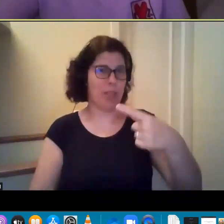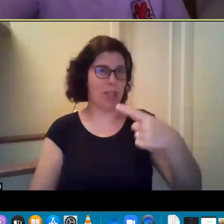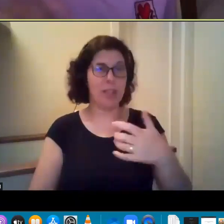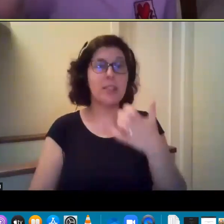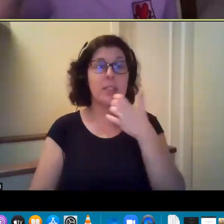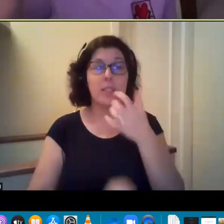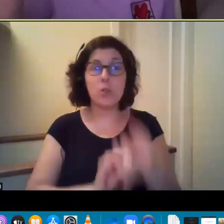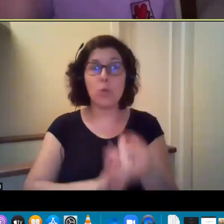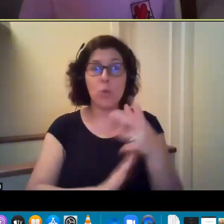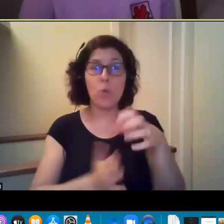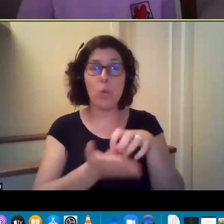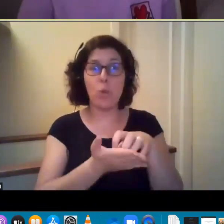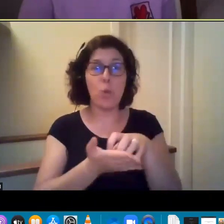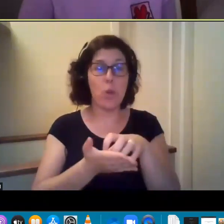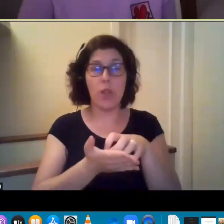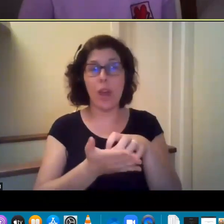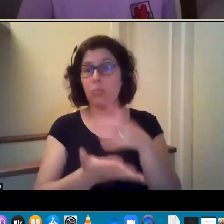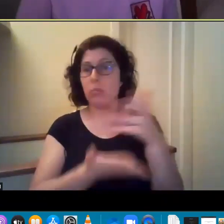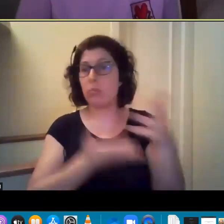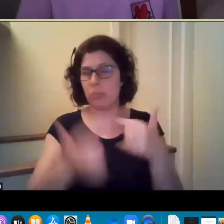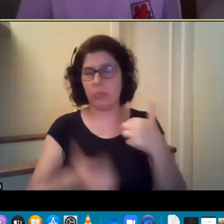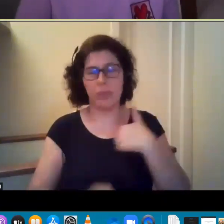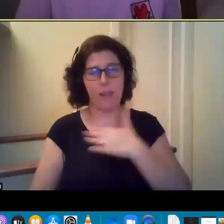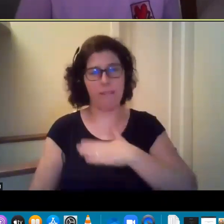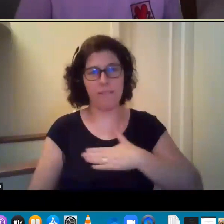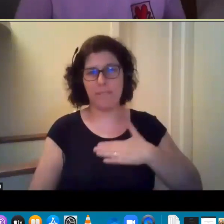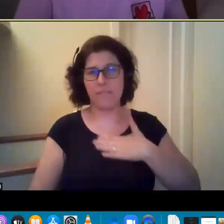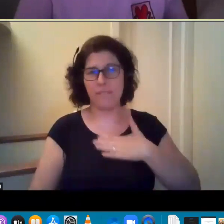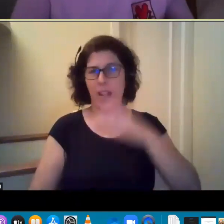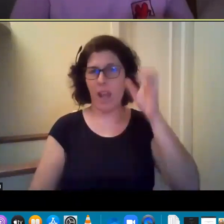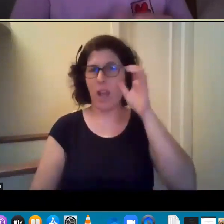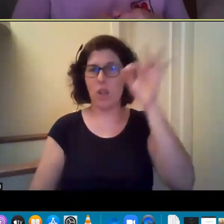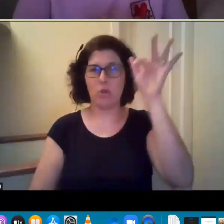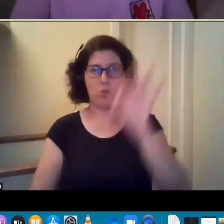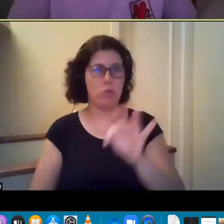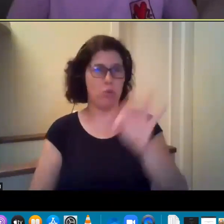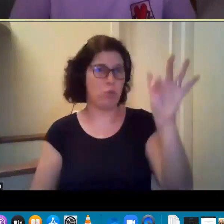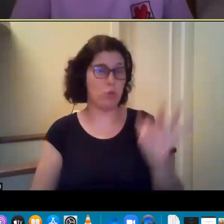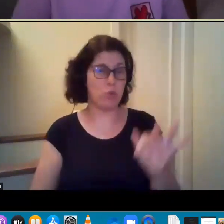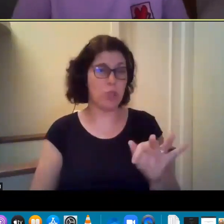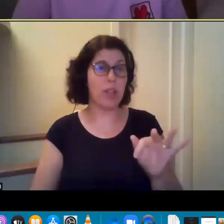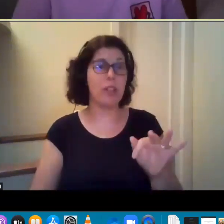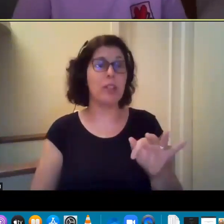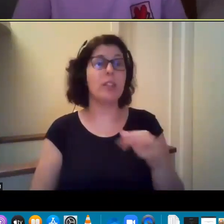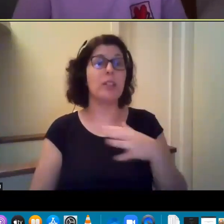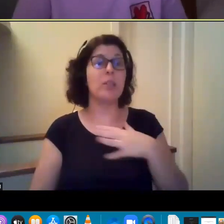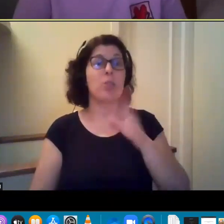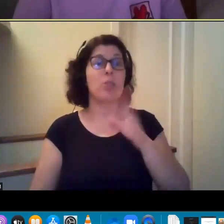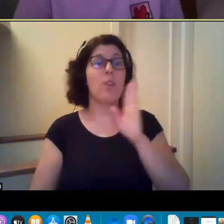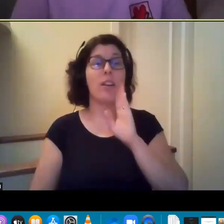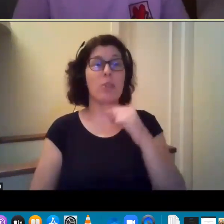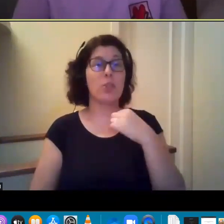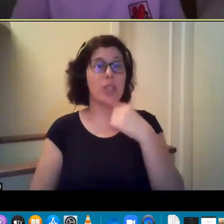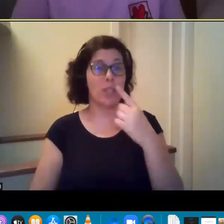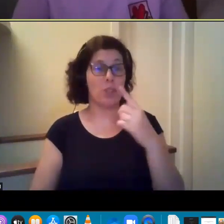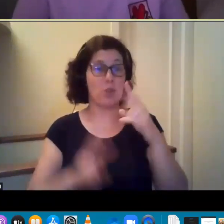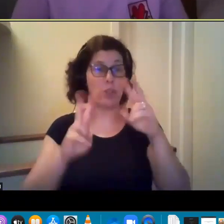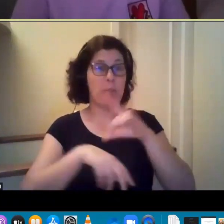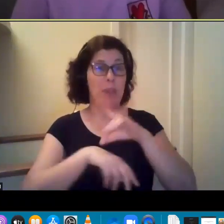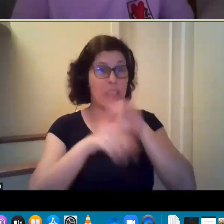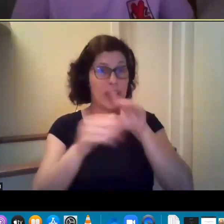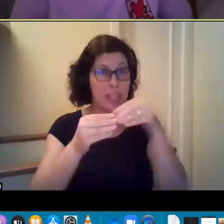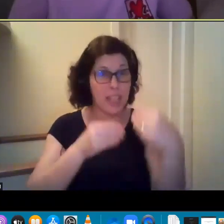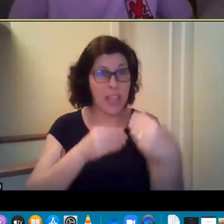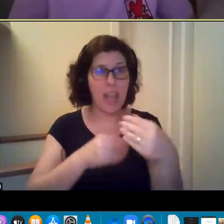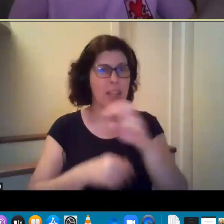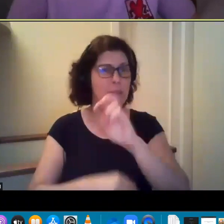duda, por supuesto estaré encantada de poder escucharos. Os puedo remitir, como os comentaba, el tema de las guías y todo el tema de materiales, y